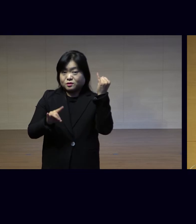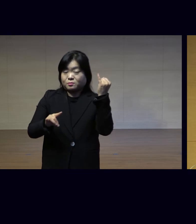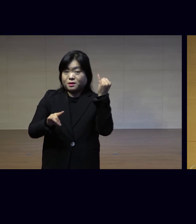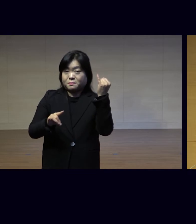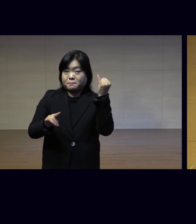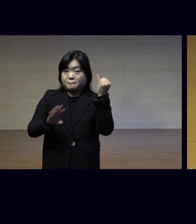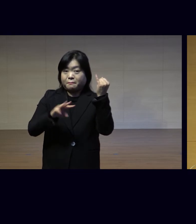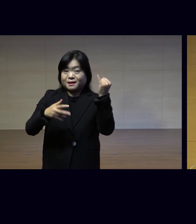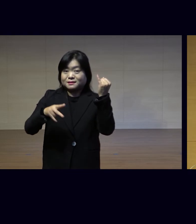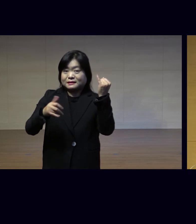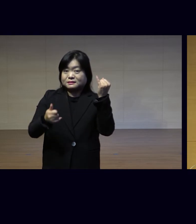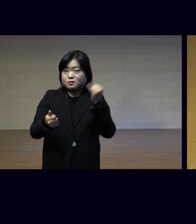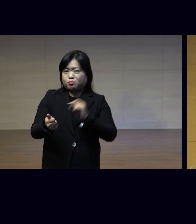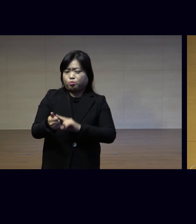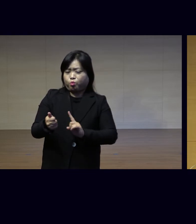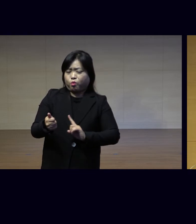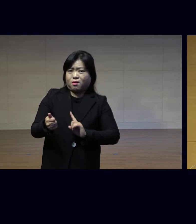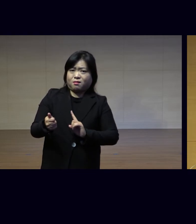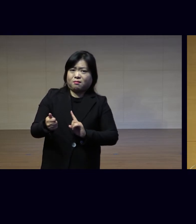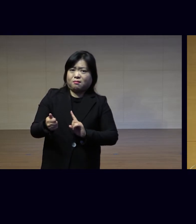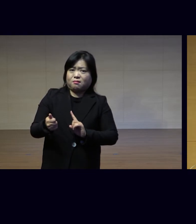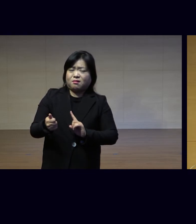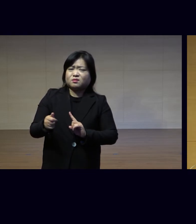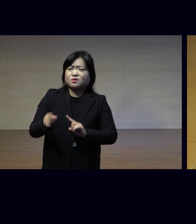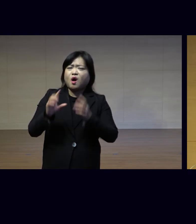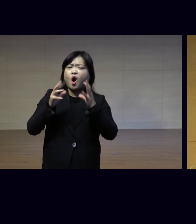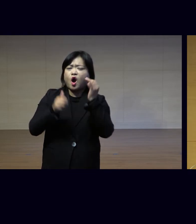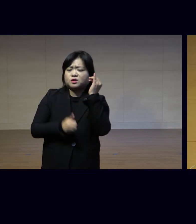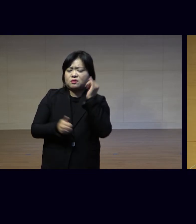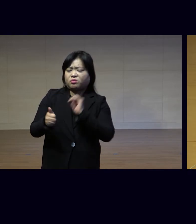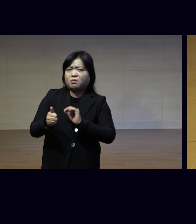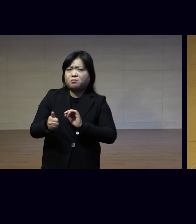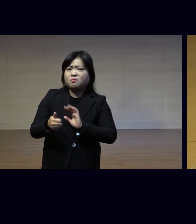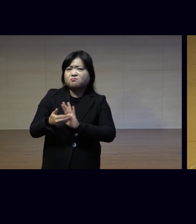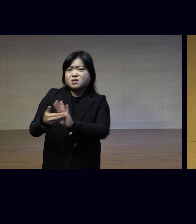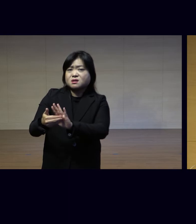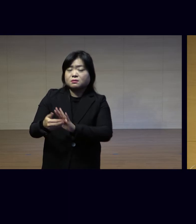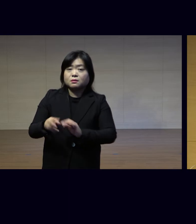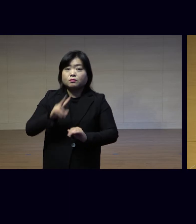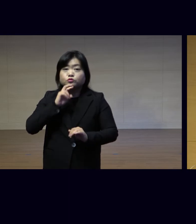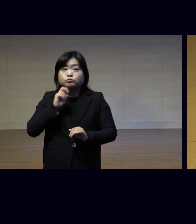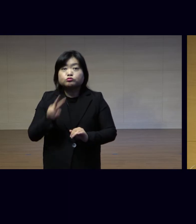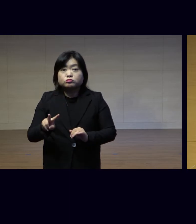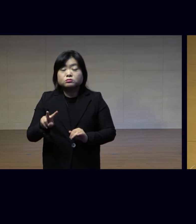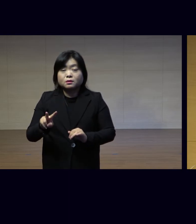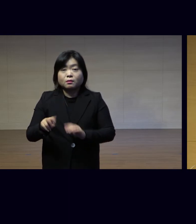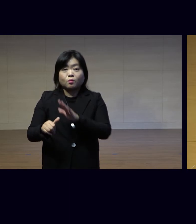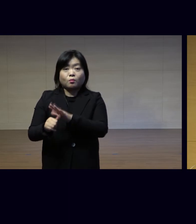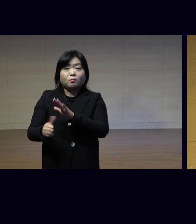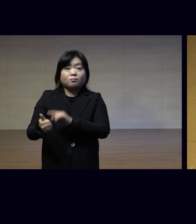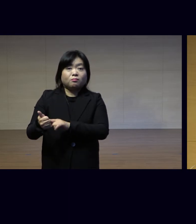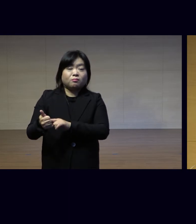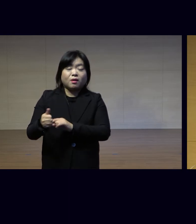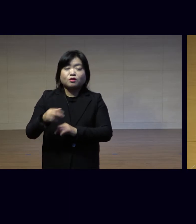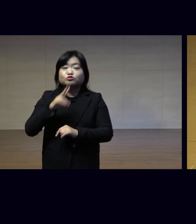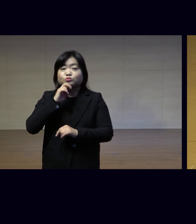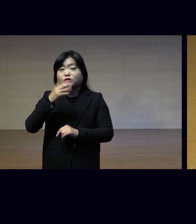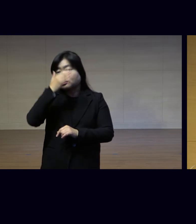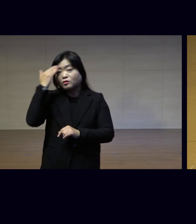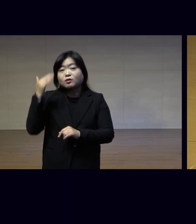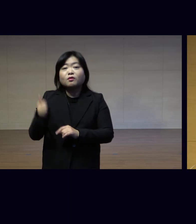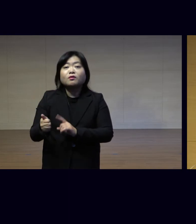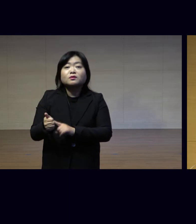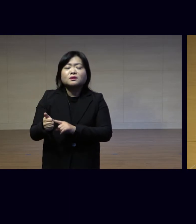굉장히 이게 뭐야, 내가 너 어린 애인데 했지만 22살 애니까. 근데